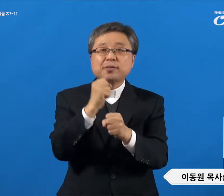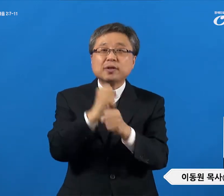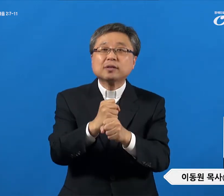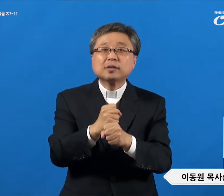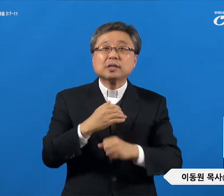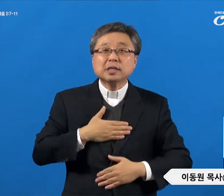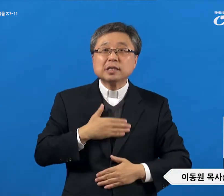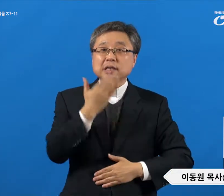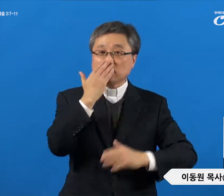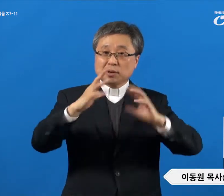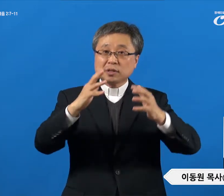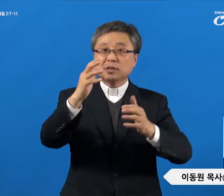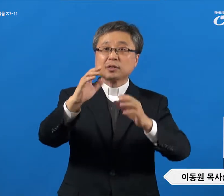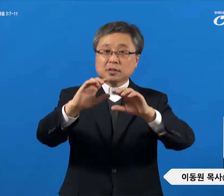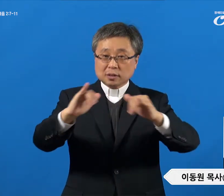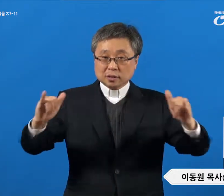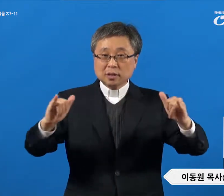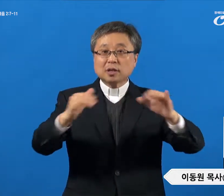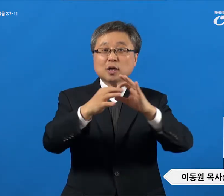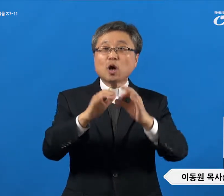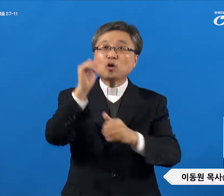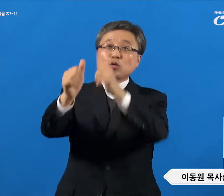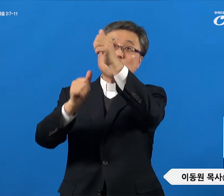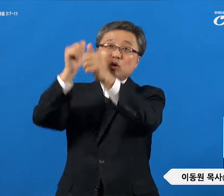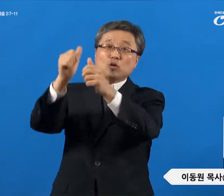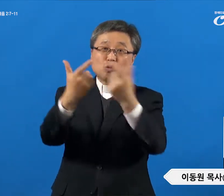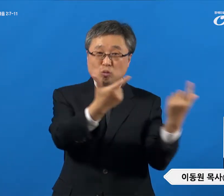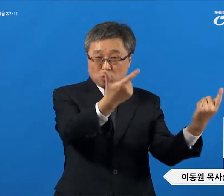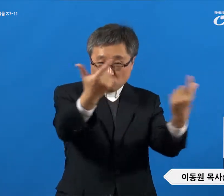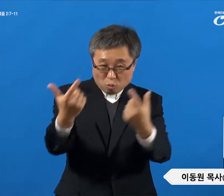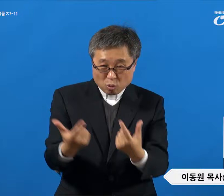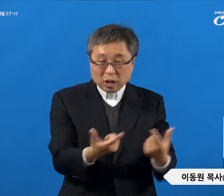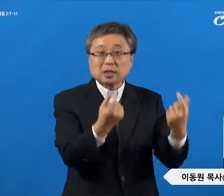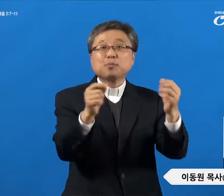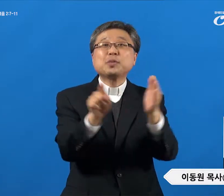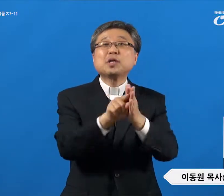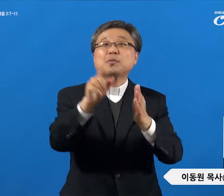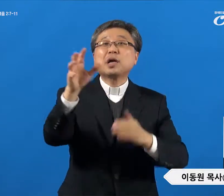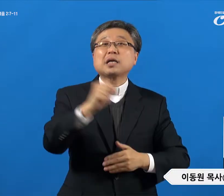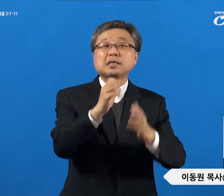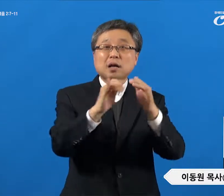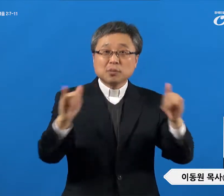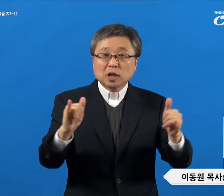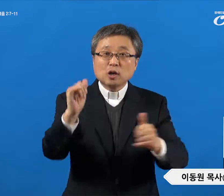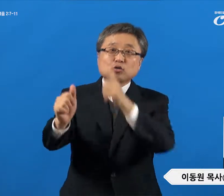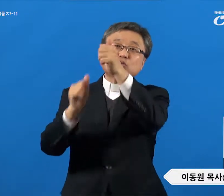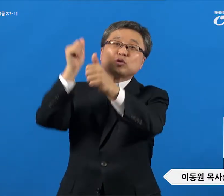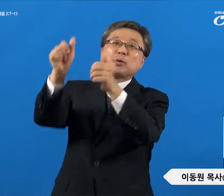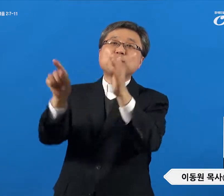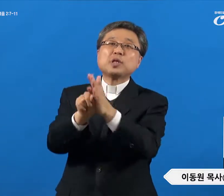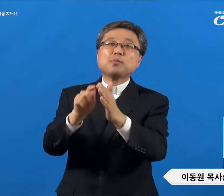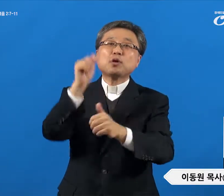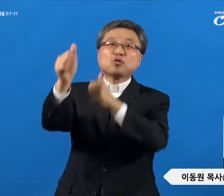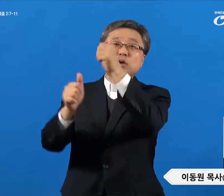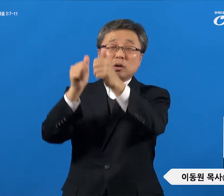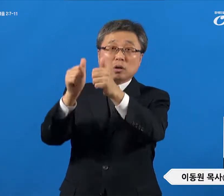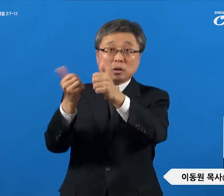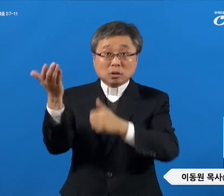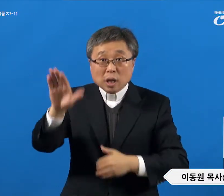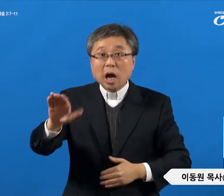조상, 아니 동일한 믿음을 가진 수많은 열국의 믿음의 조상이 되었던 아브라함. 그러나 아브라함이 이렇게 되기 위해서 그에게